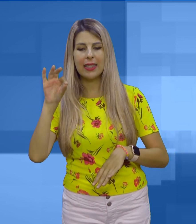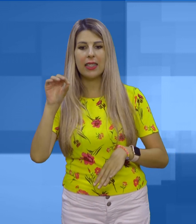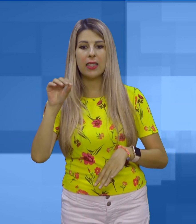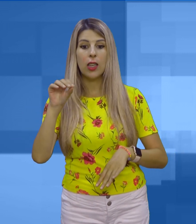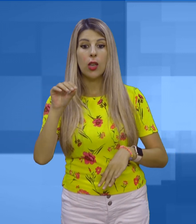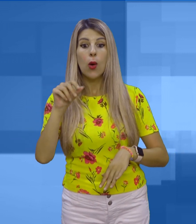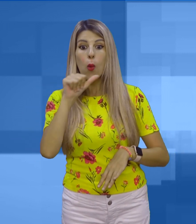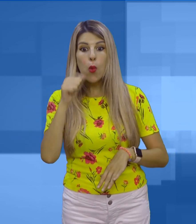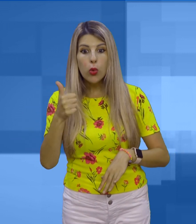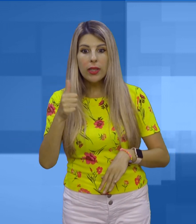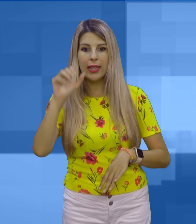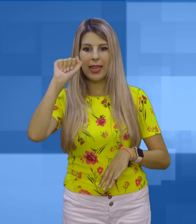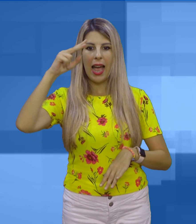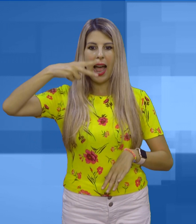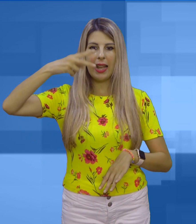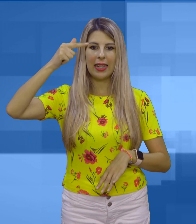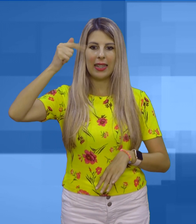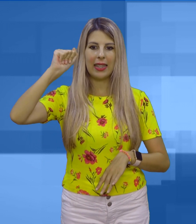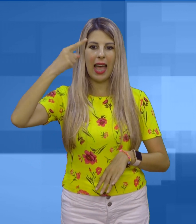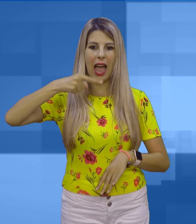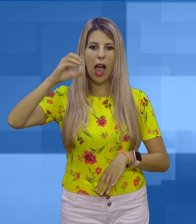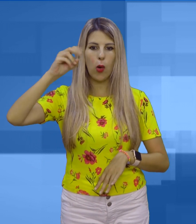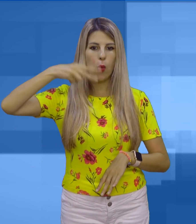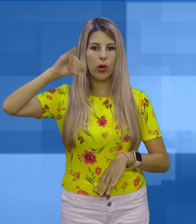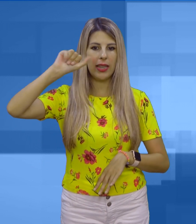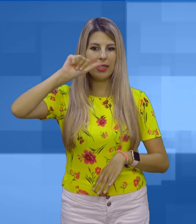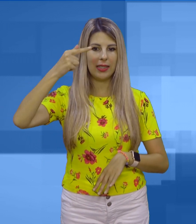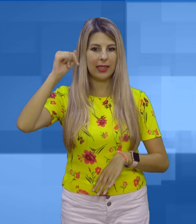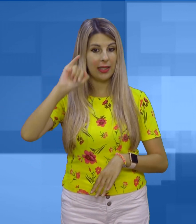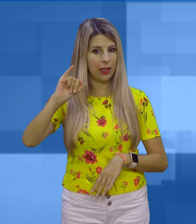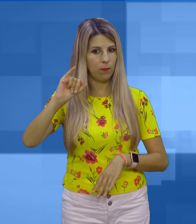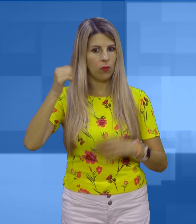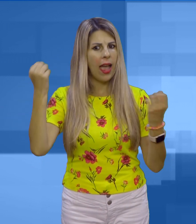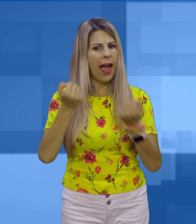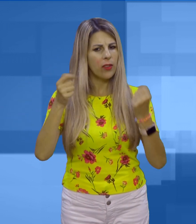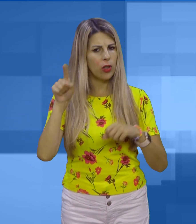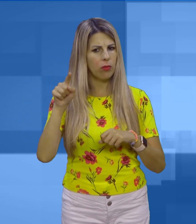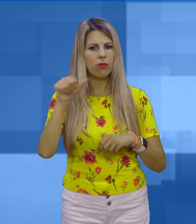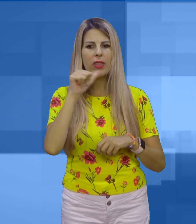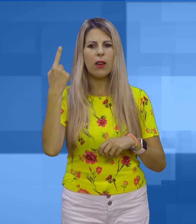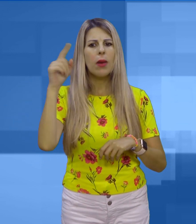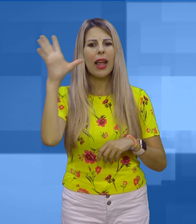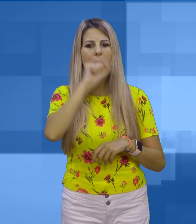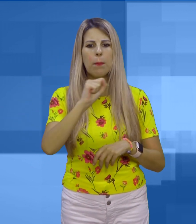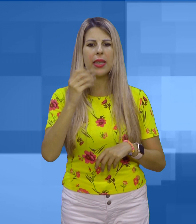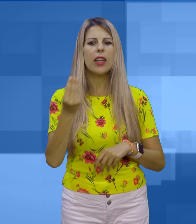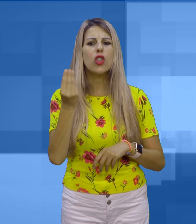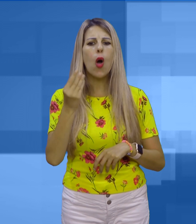Queste azioni serviranno a capire dove le locuste hanno deposto le uova per impostare la lotta del prossimo anno,